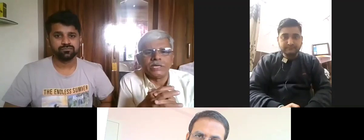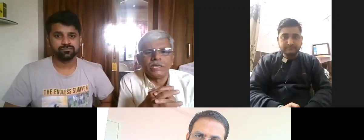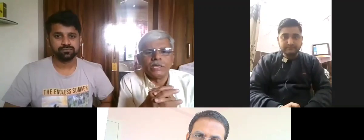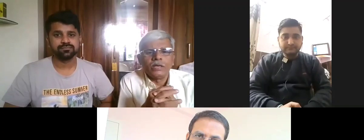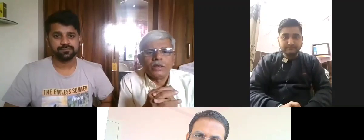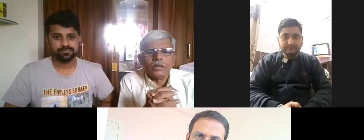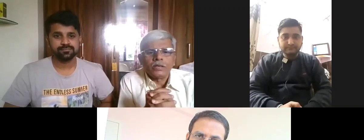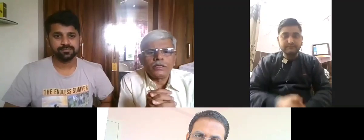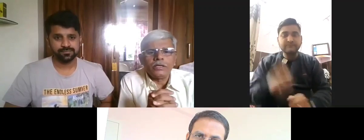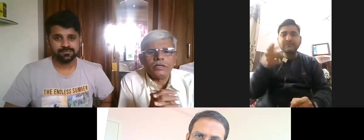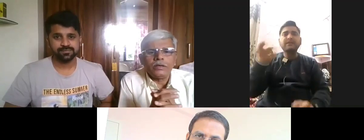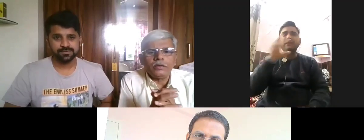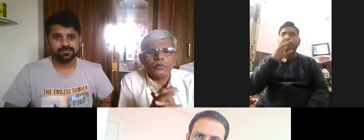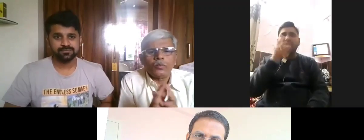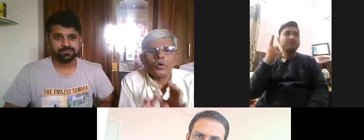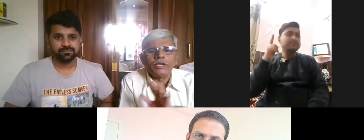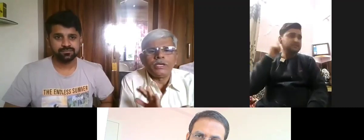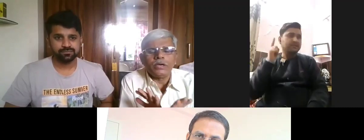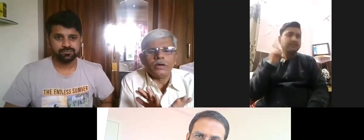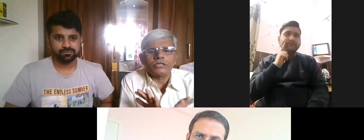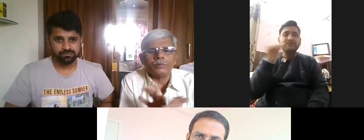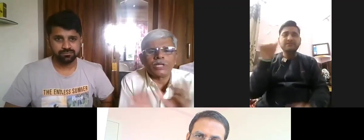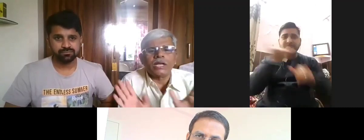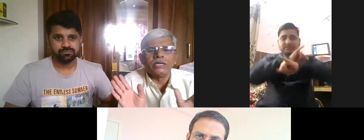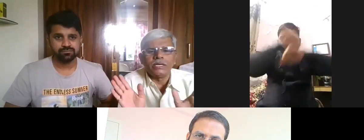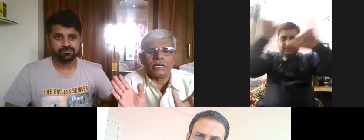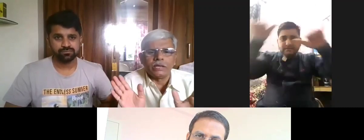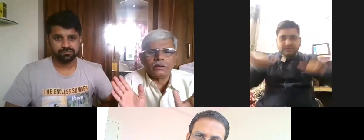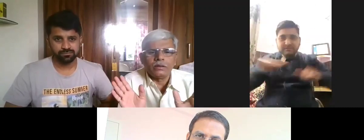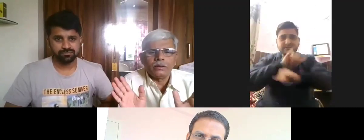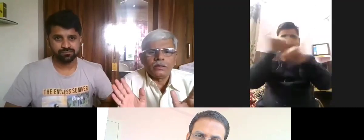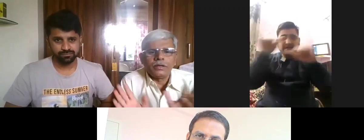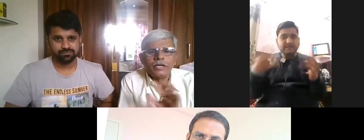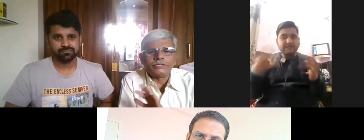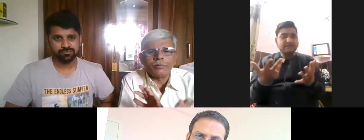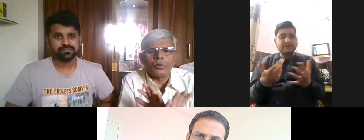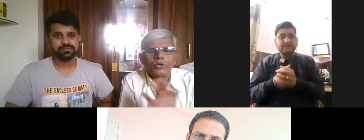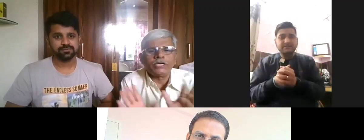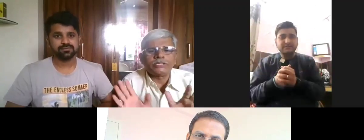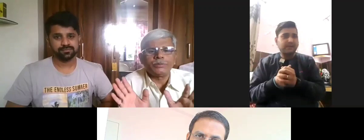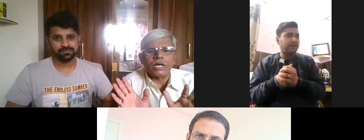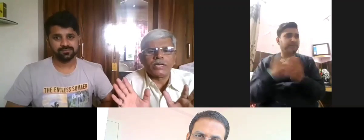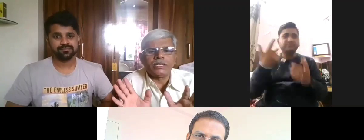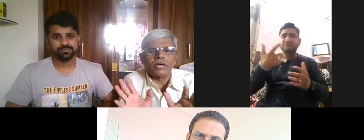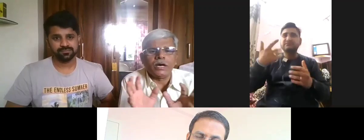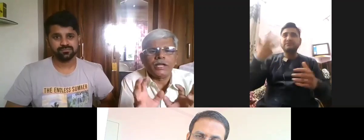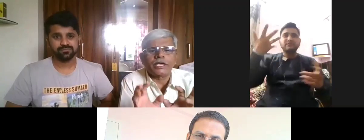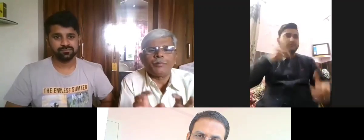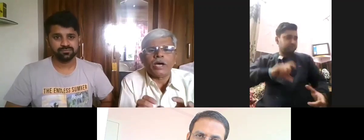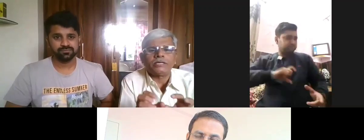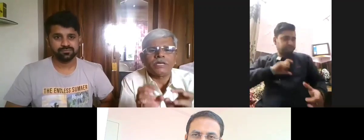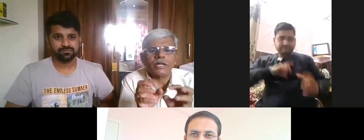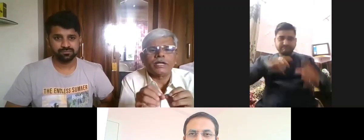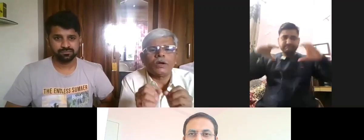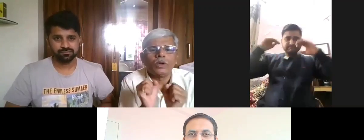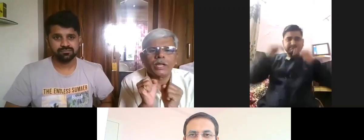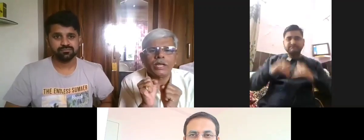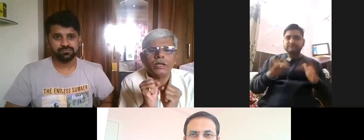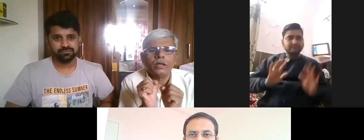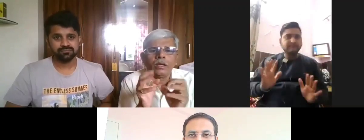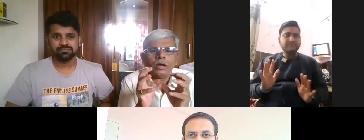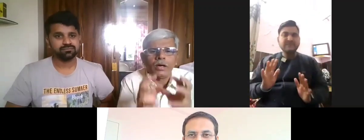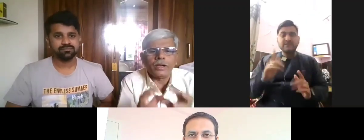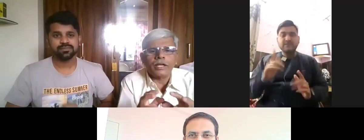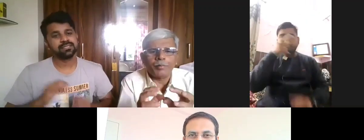तरफ से, कि कोई अक्षमता नहीं है नेचर में, कोई अक्षमता नहीं है, हर एक के पास हर एक का हुनर